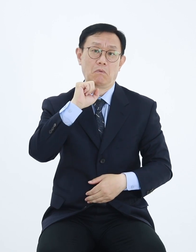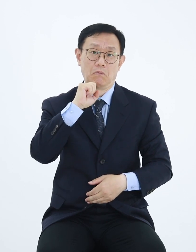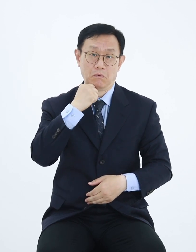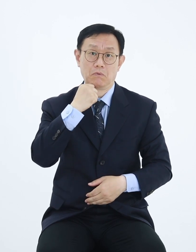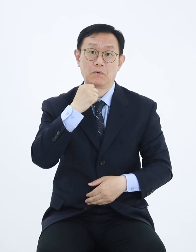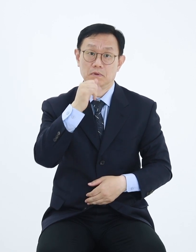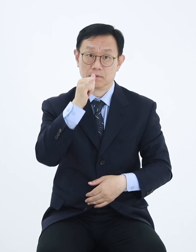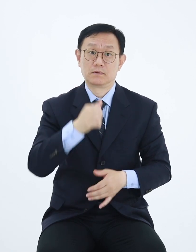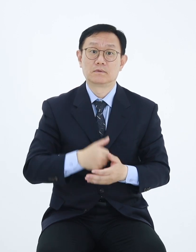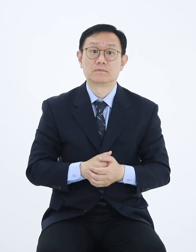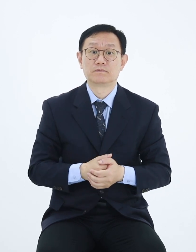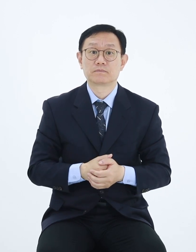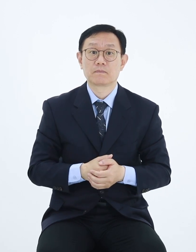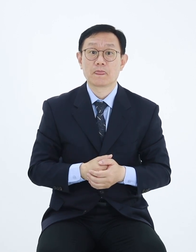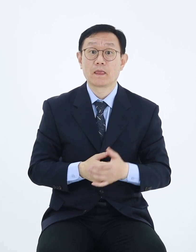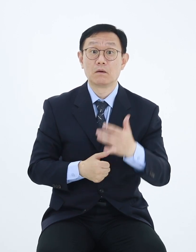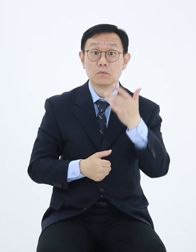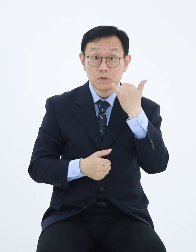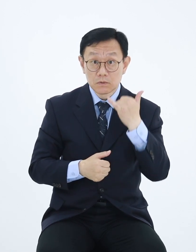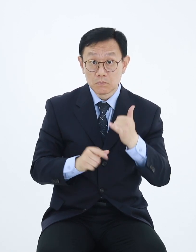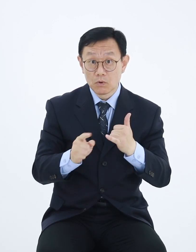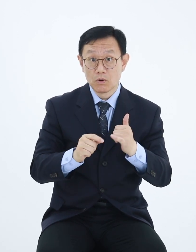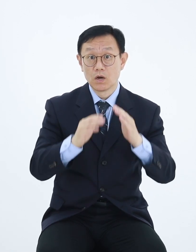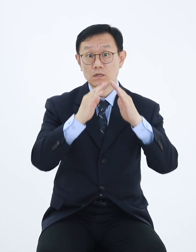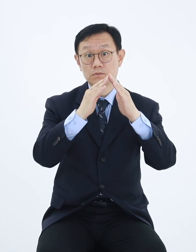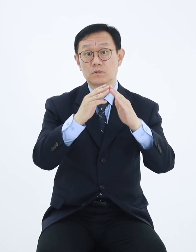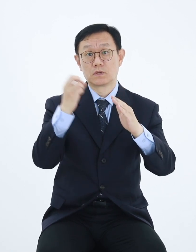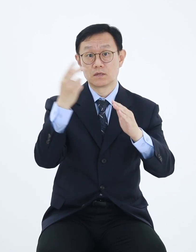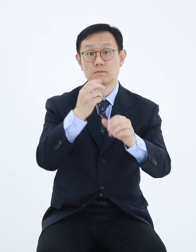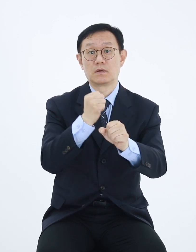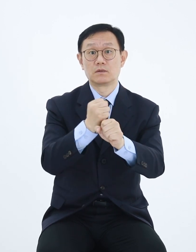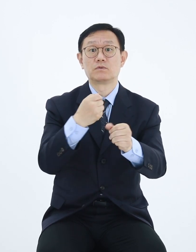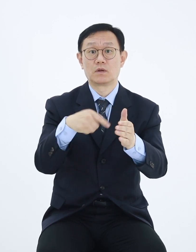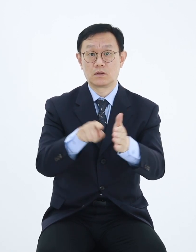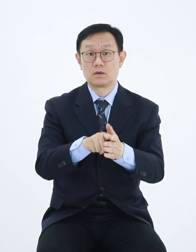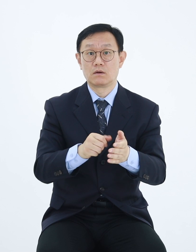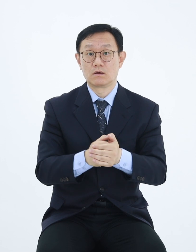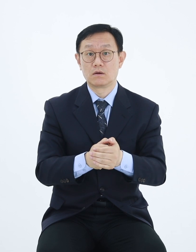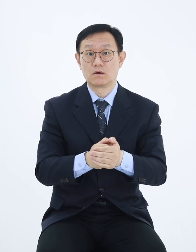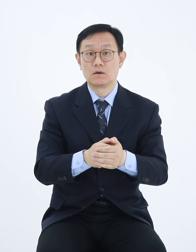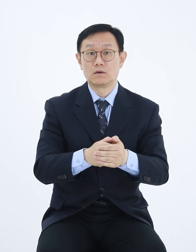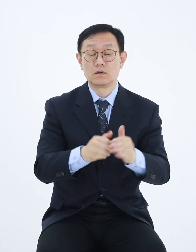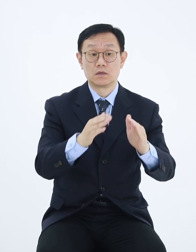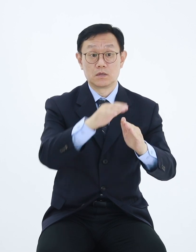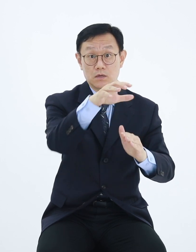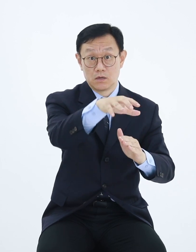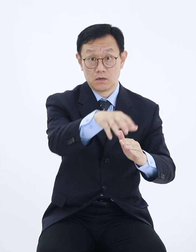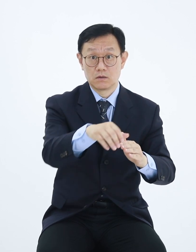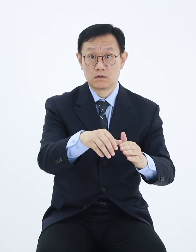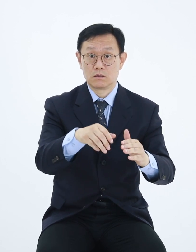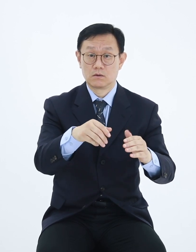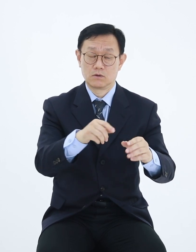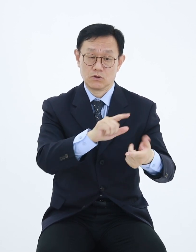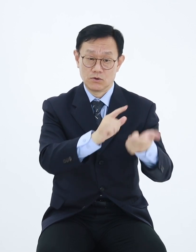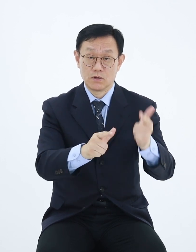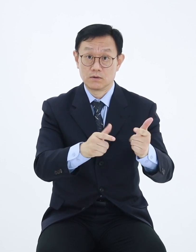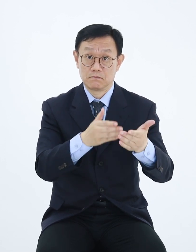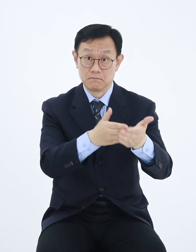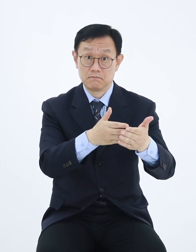했습니다 부모님은 지붕을 다시 만들기 위해 알씨에게 여러 대안을 제시했지만 끝내